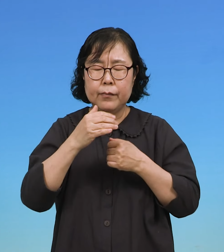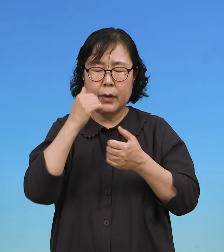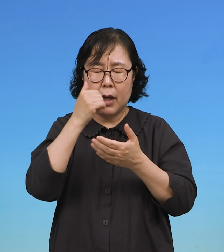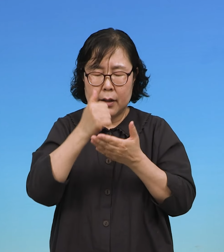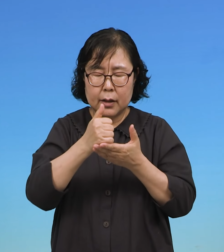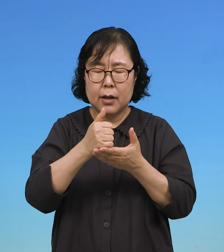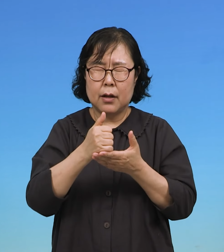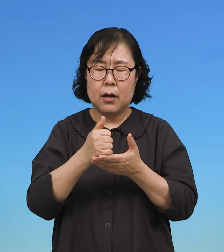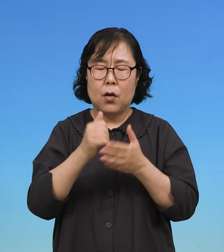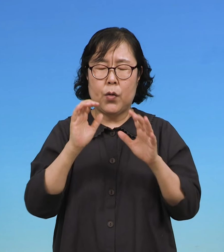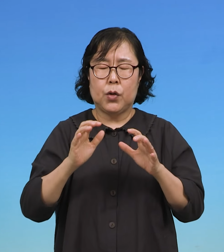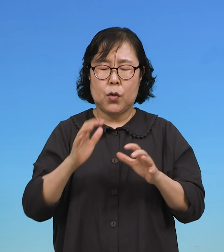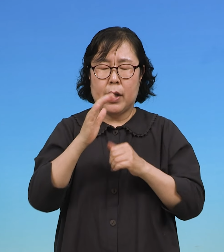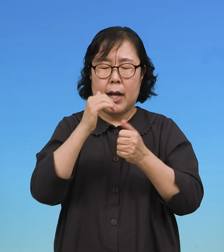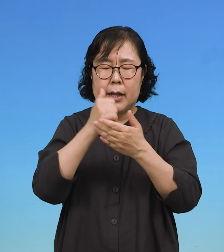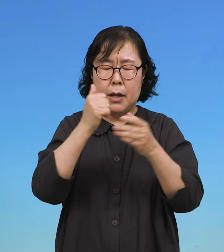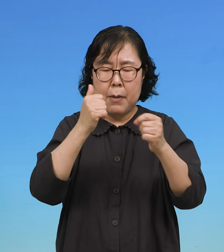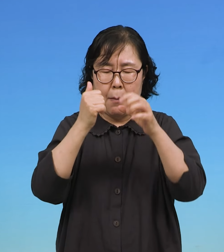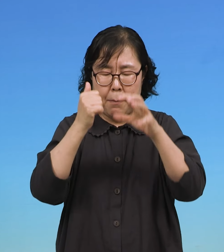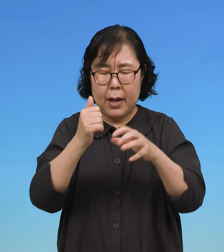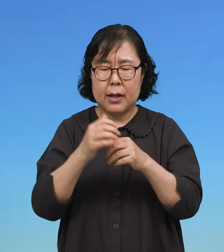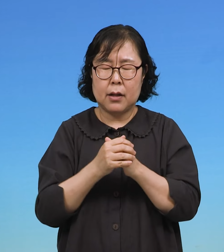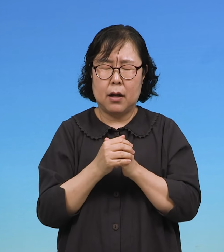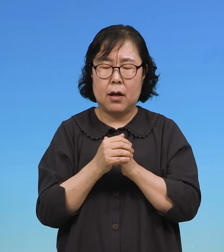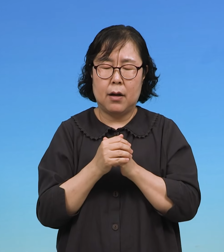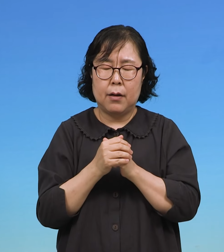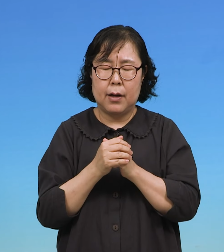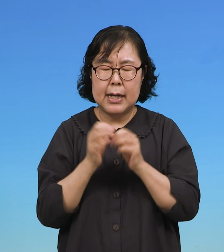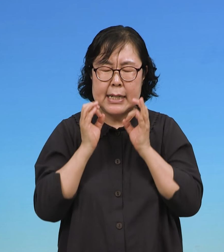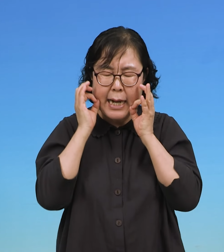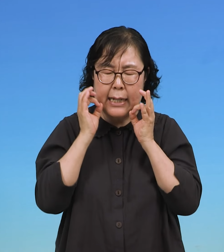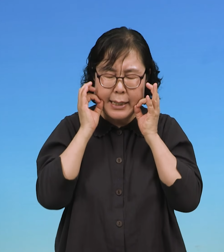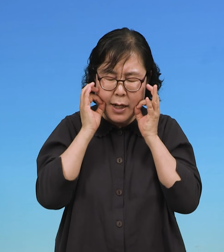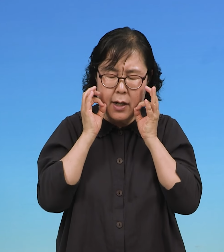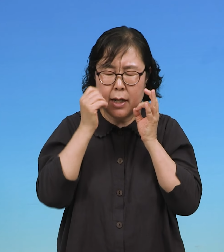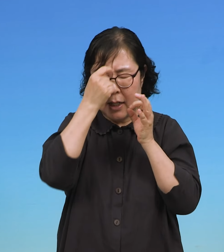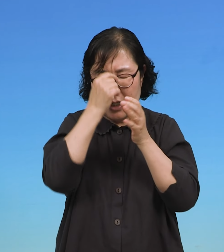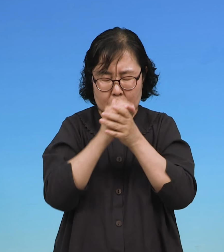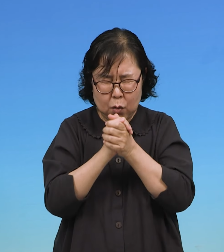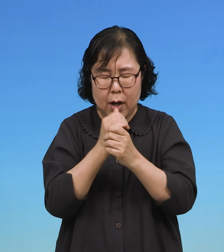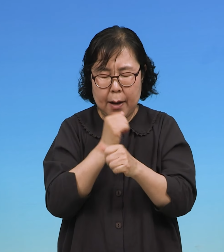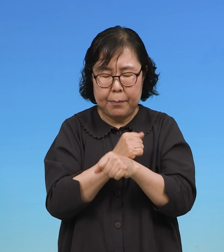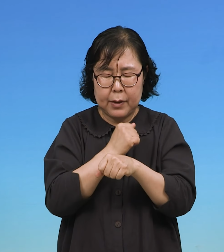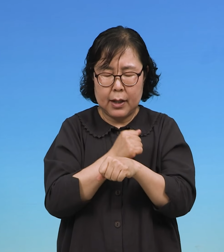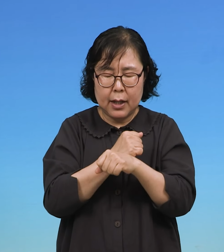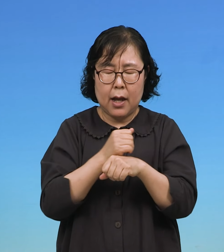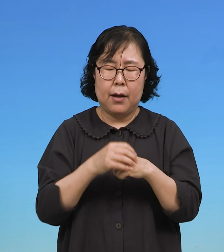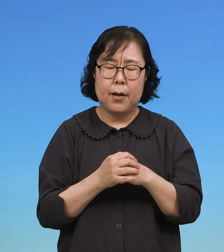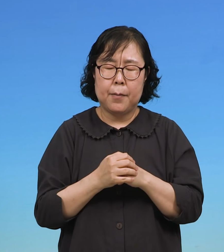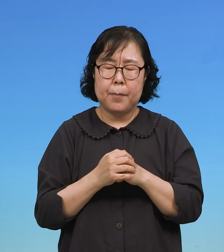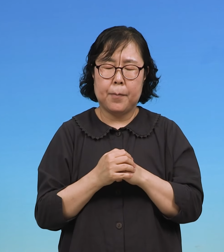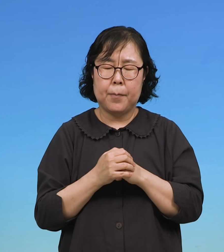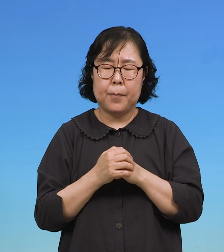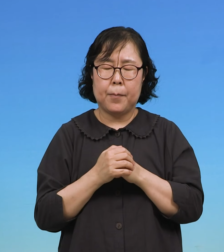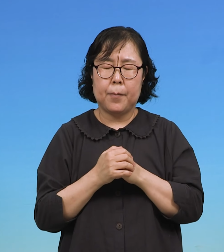크고 놀라우신 하나님, 오늘도 하나님 앞에 간절히 구하고 또 구합니다.